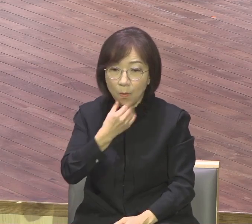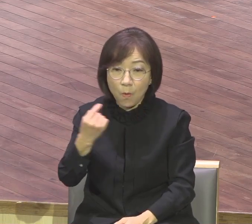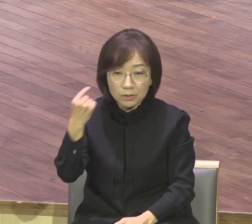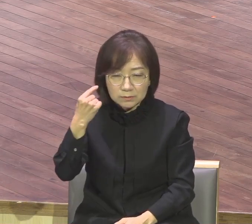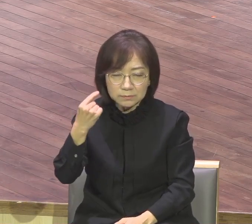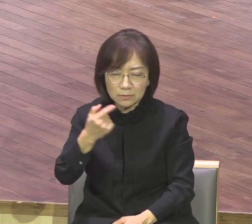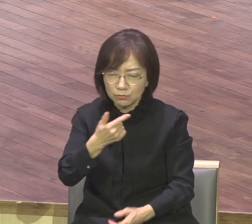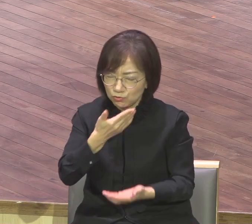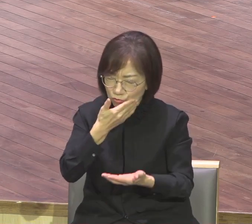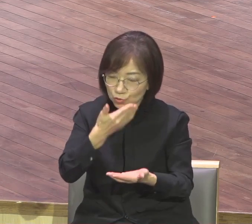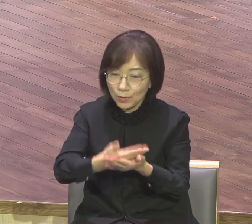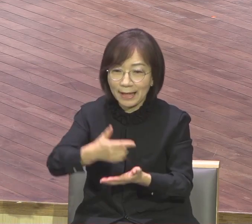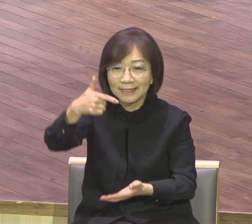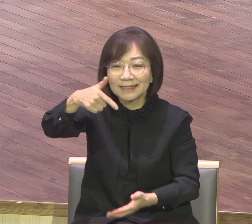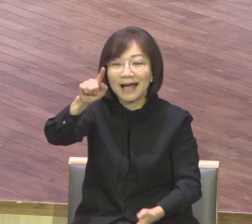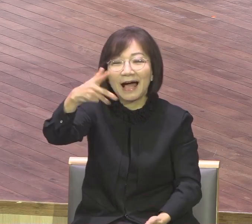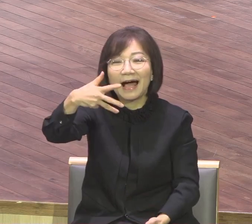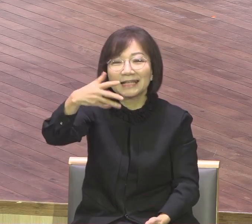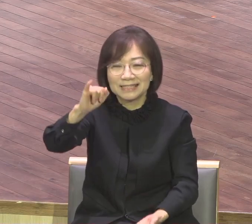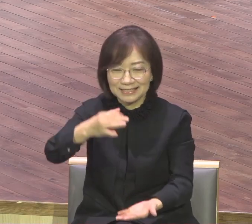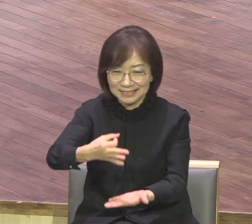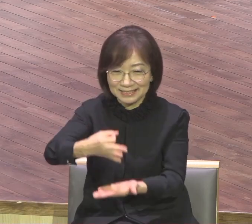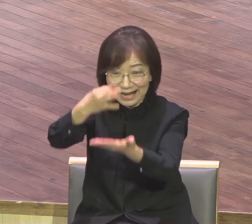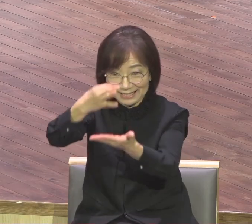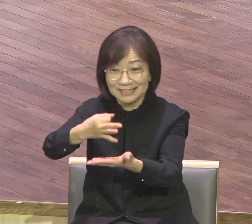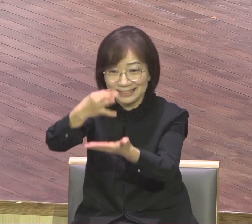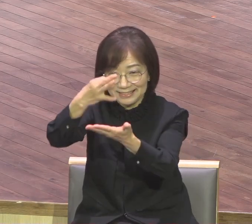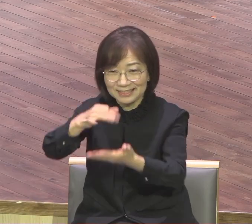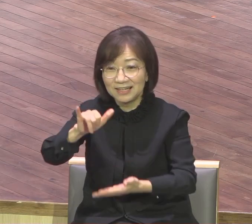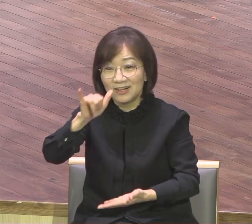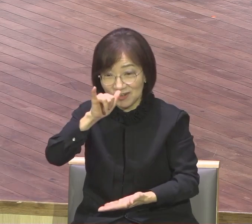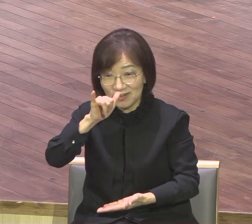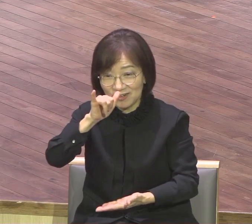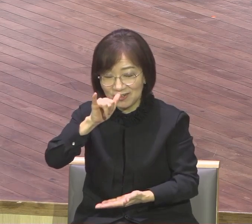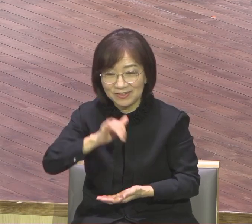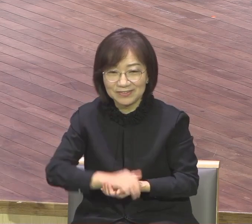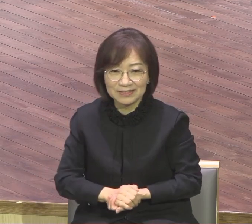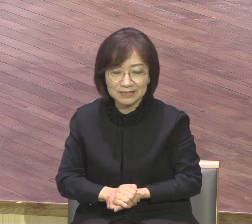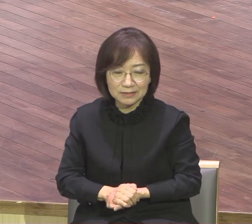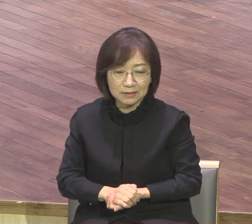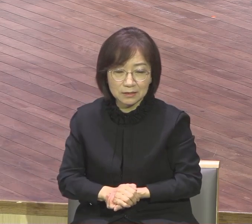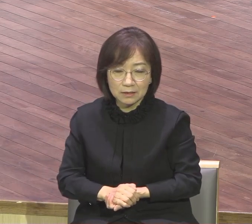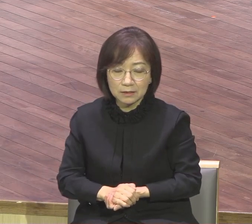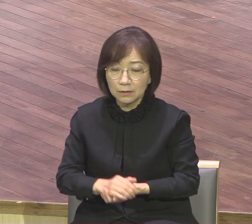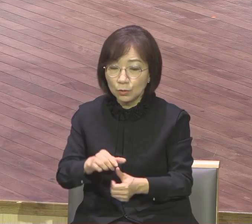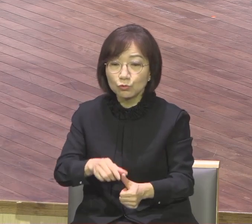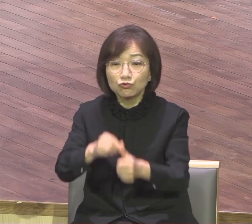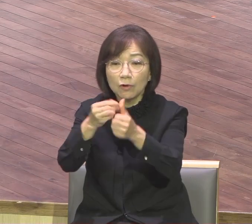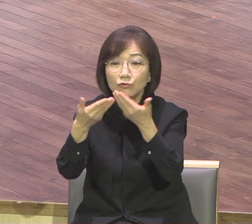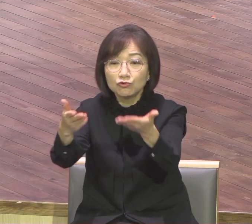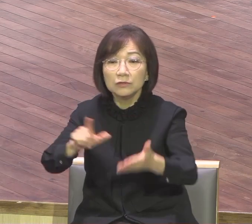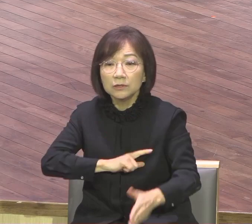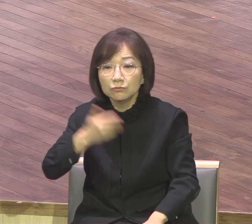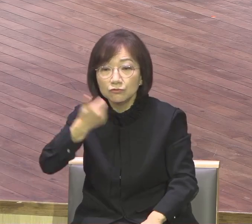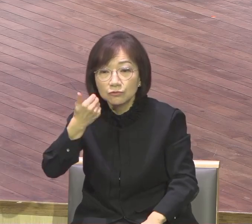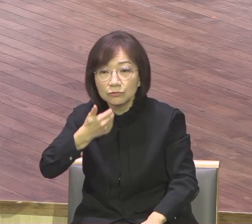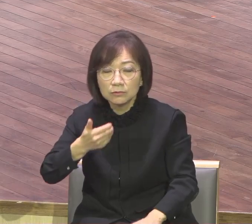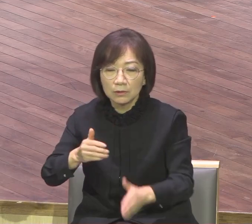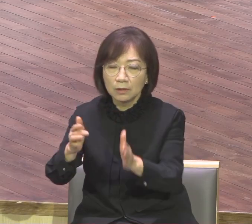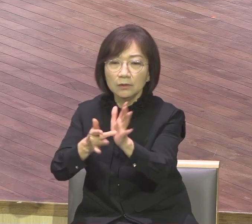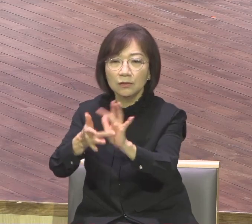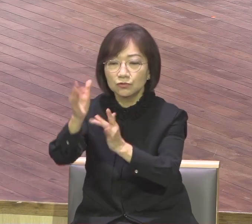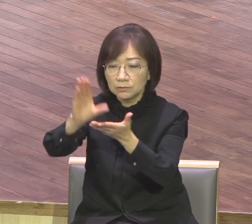Este Evangelio es que podemos dar nuestra vida, tiene valor inmenso. 그래서 다른 이로서는 구원받을 수 없나니 천하 인간의 구원을